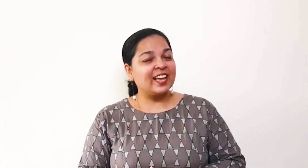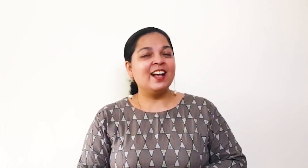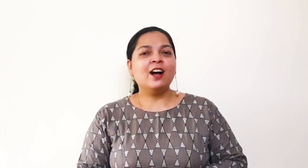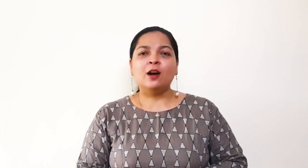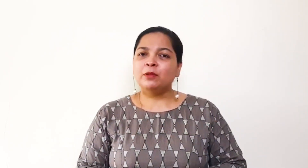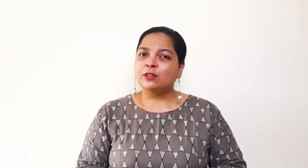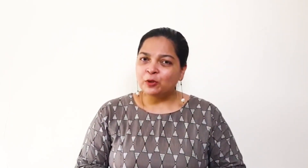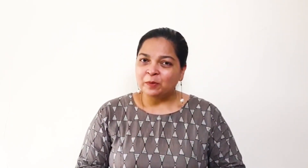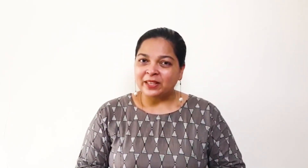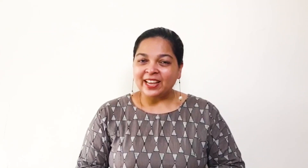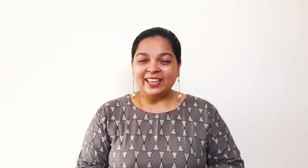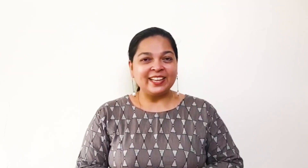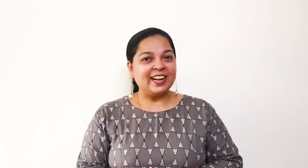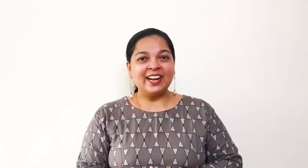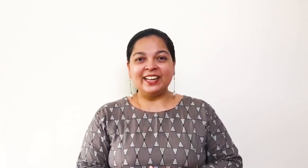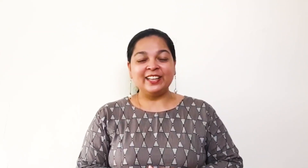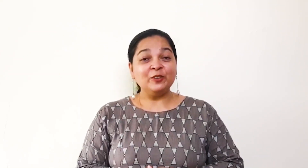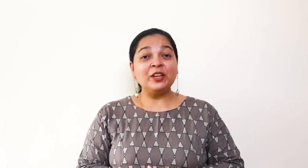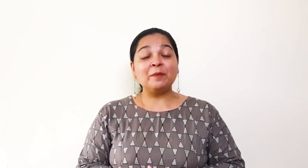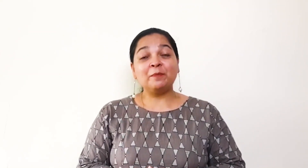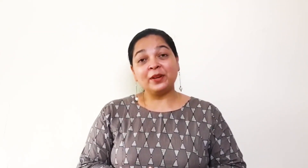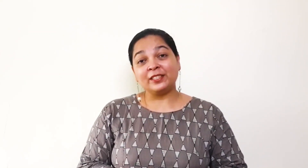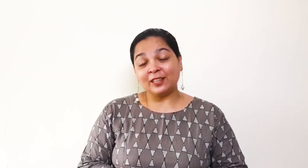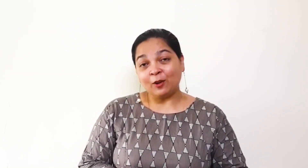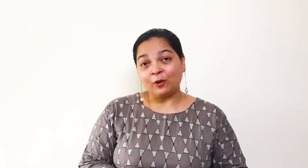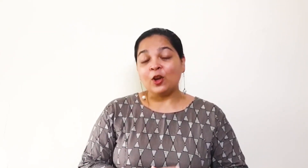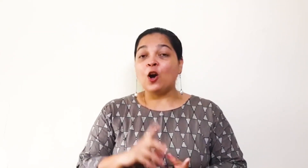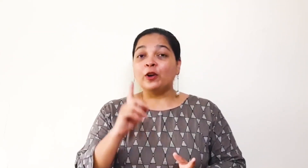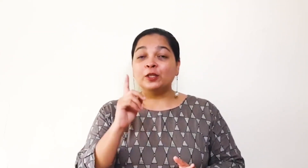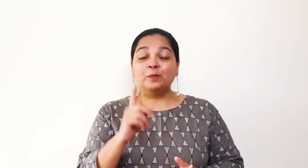सहित निश्चय शेयर करंतु एवं